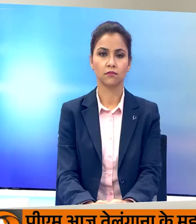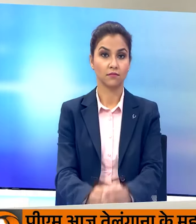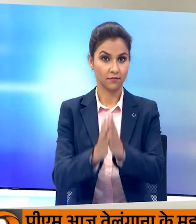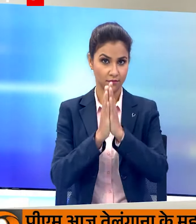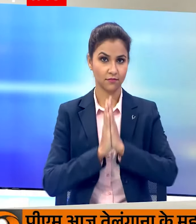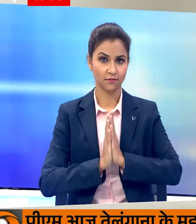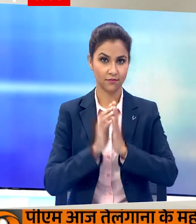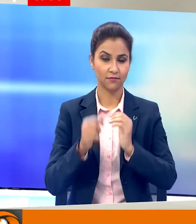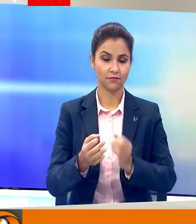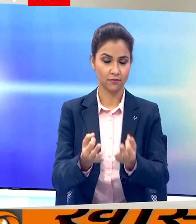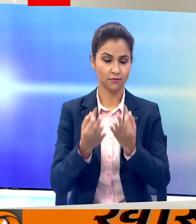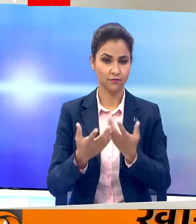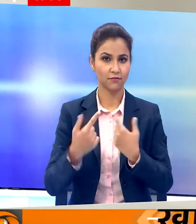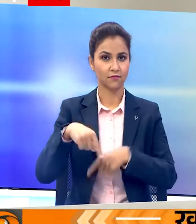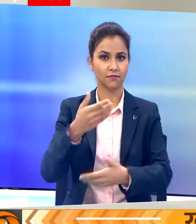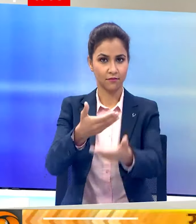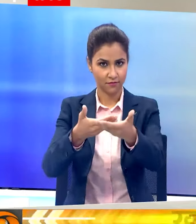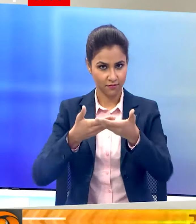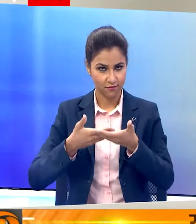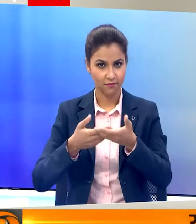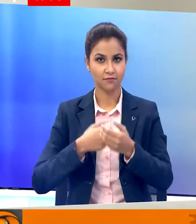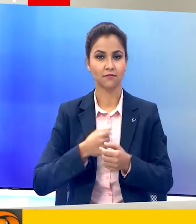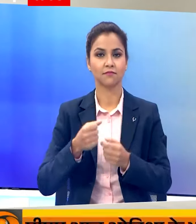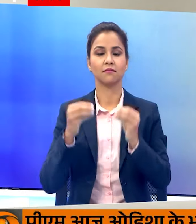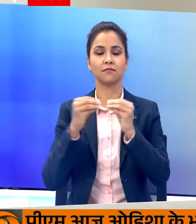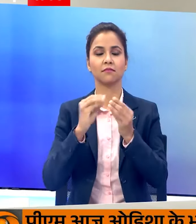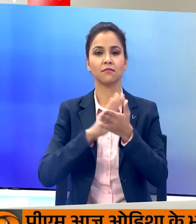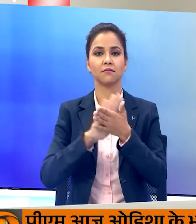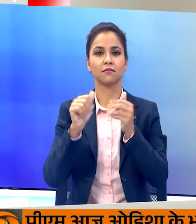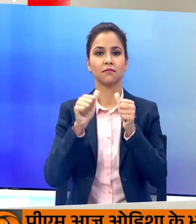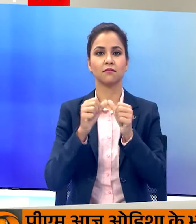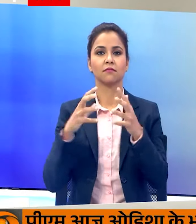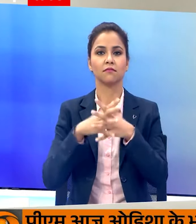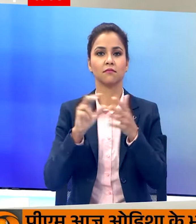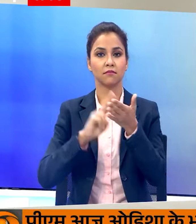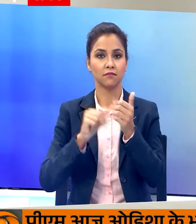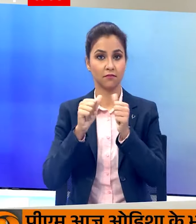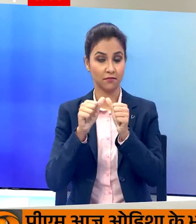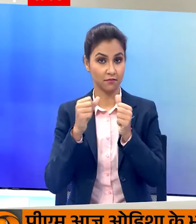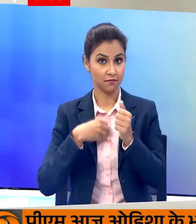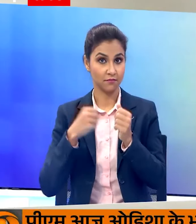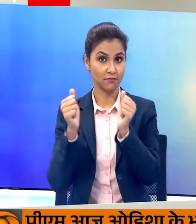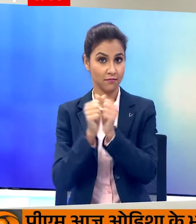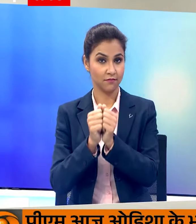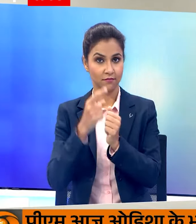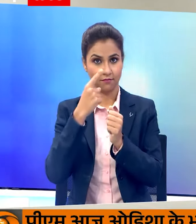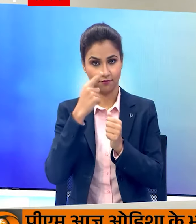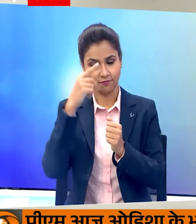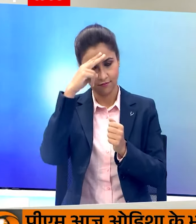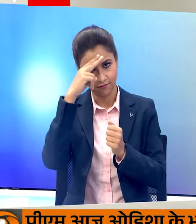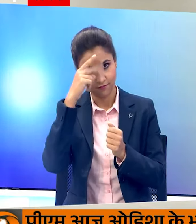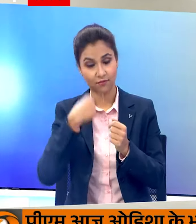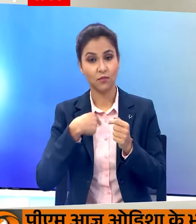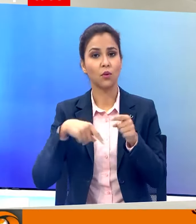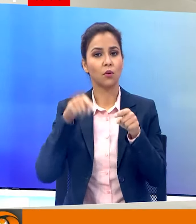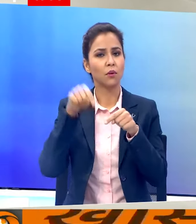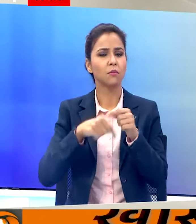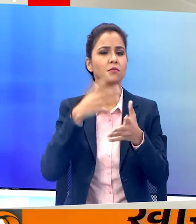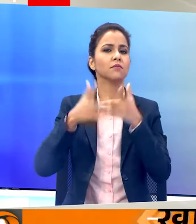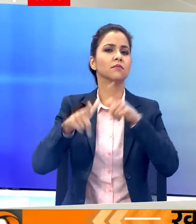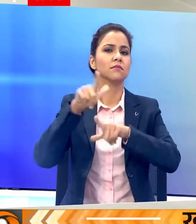नमस्कार इस विशेष बुलेटिन में आप सभी का स्वागत है मैं हूं आपके साथ भावना नैयर और मेरे साथ है मेरी सहयोगी दे पाली जो आपको आज